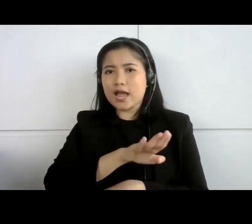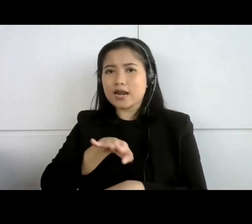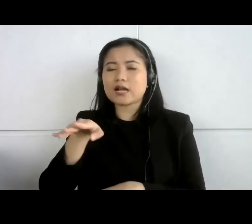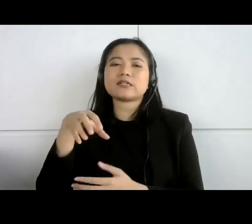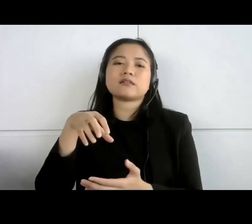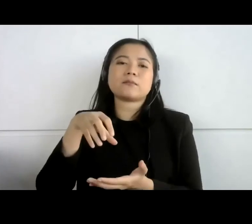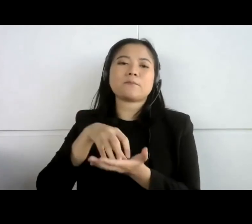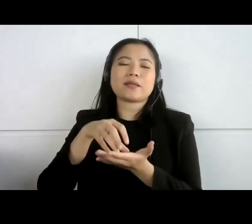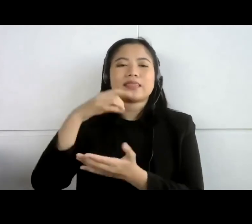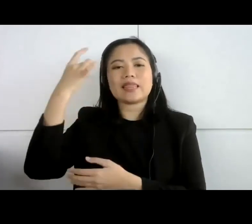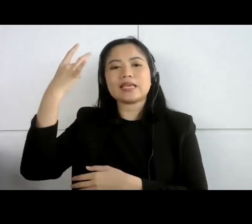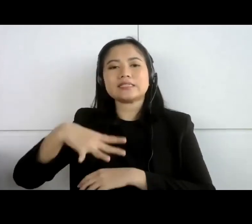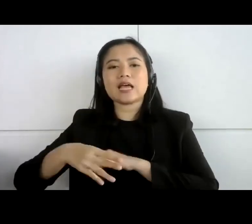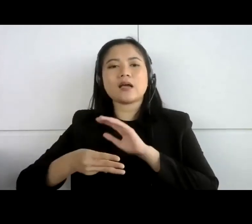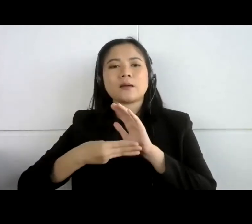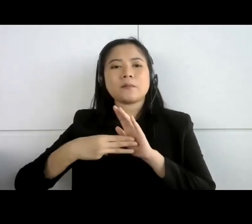Mekatkere.